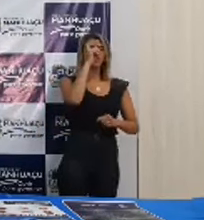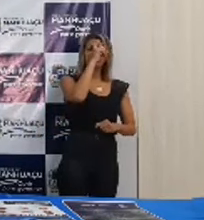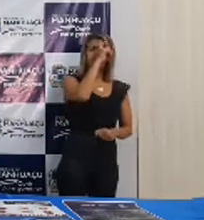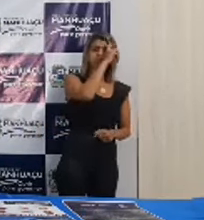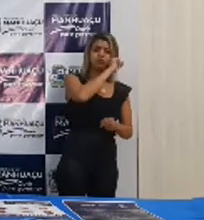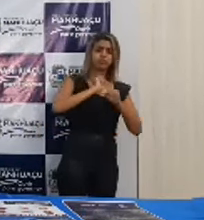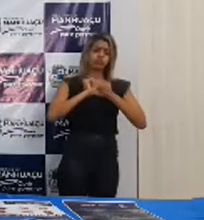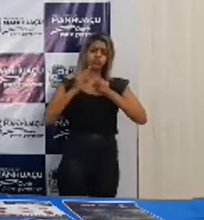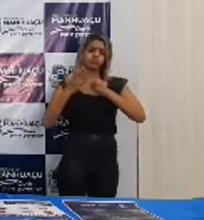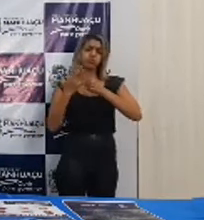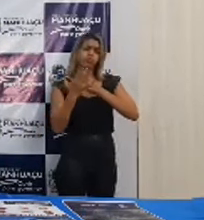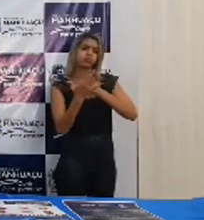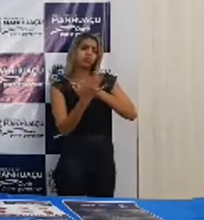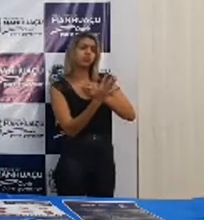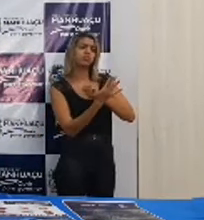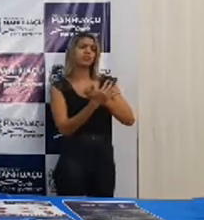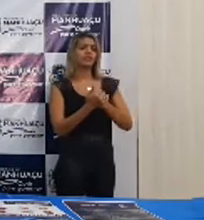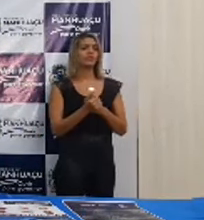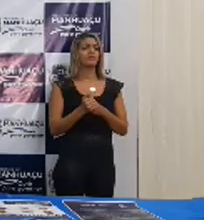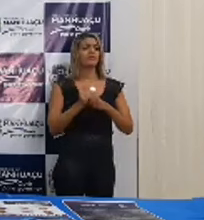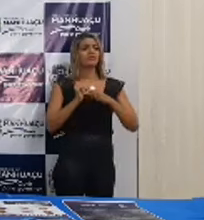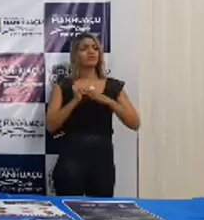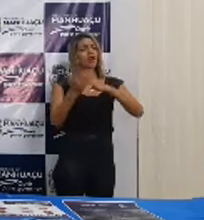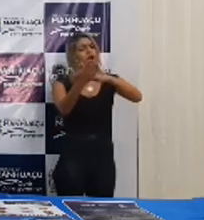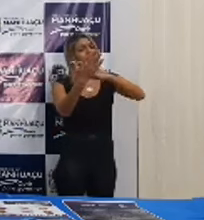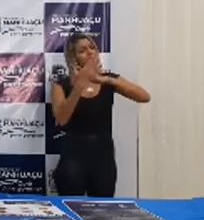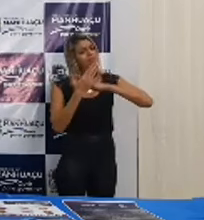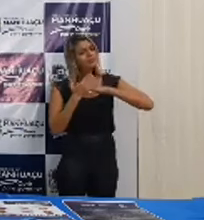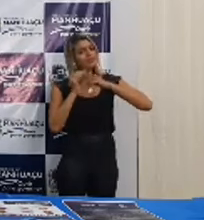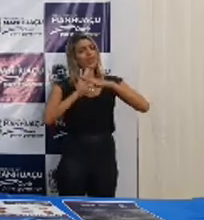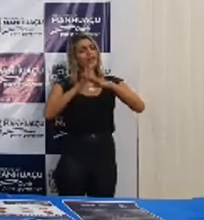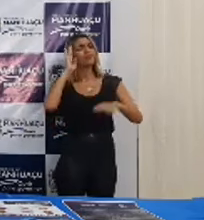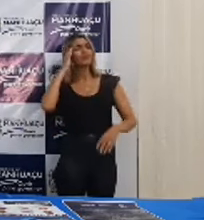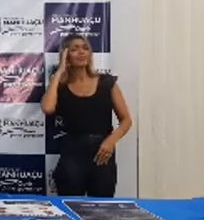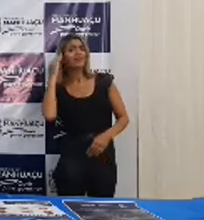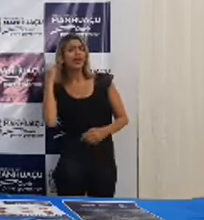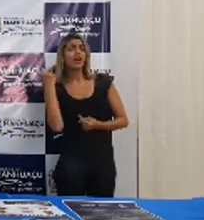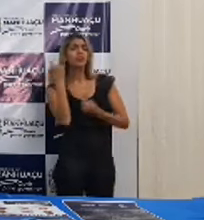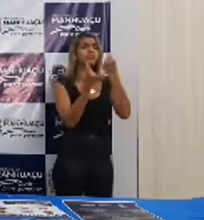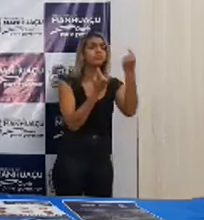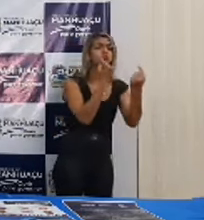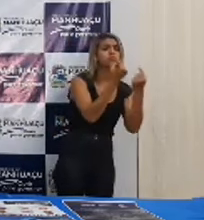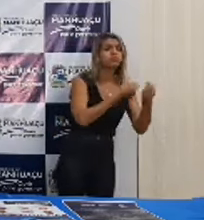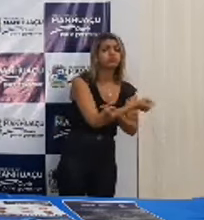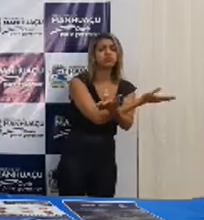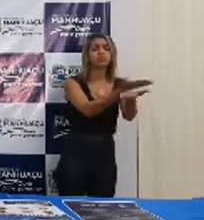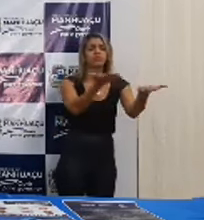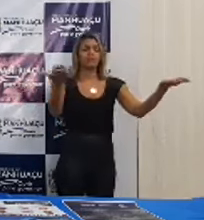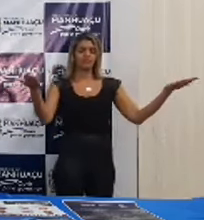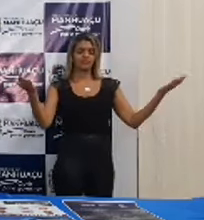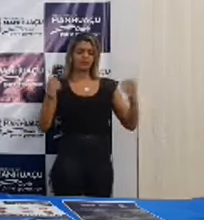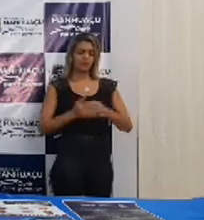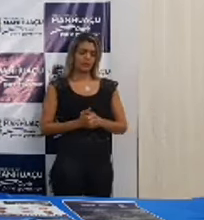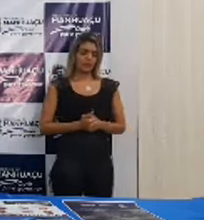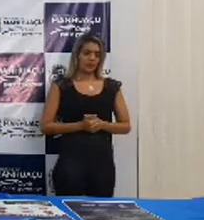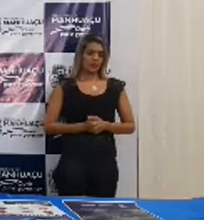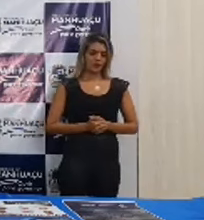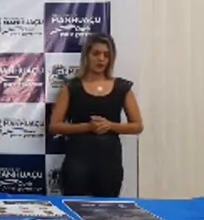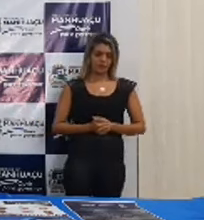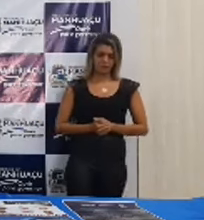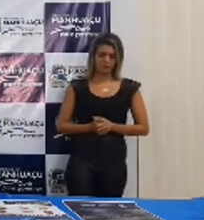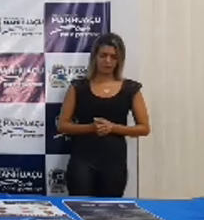de pandemia. A gente pede apoio e pede a compreensão de todos, porque as medidas têm que ser tomadas. Então,